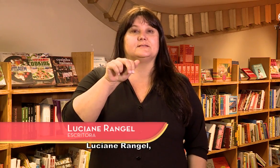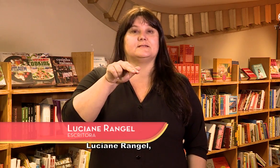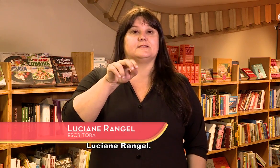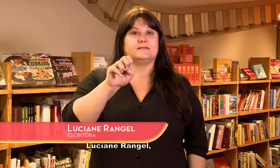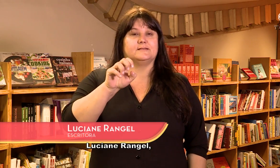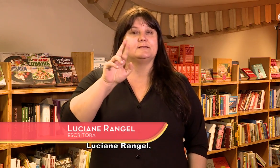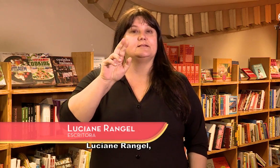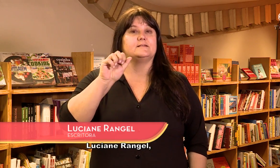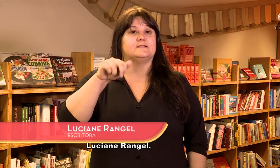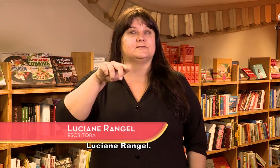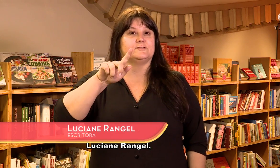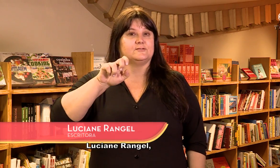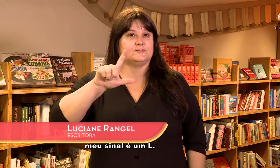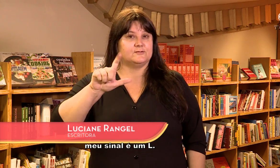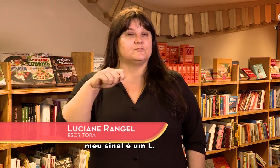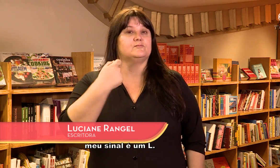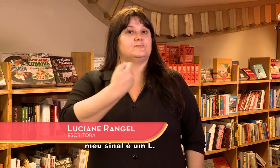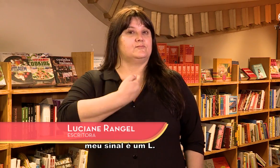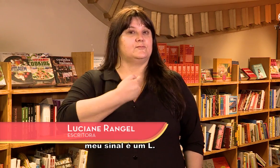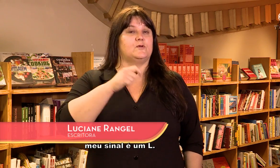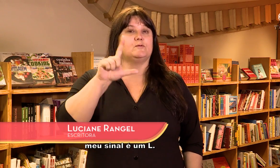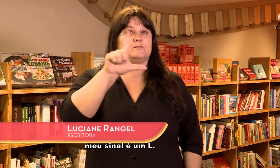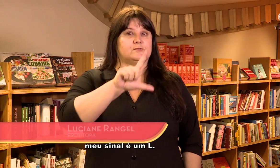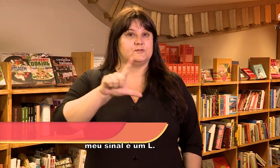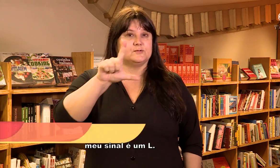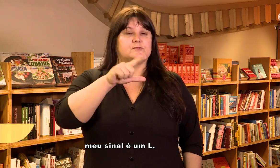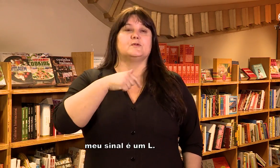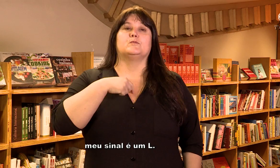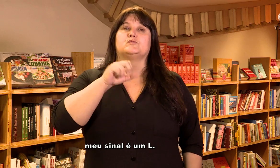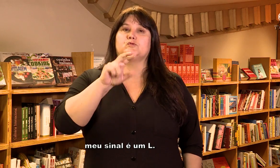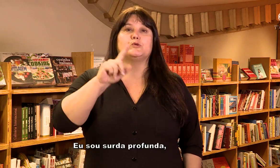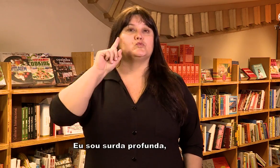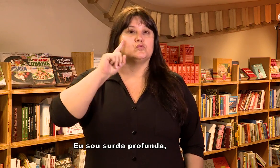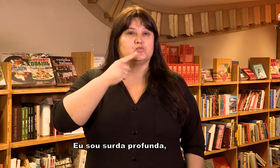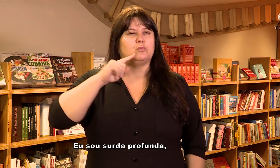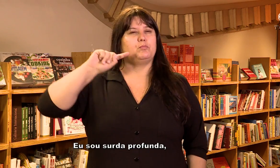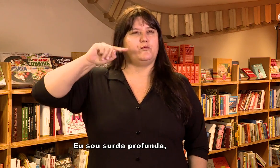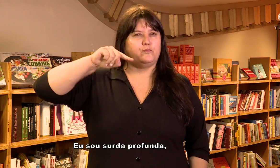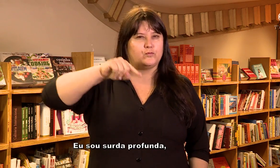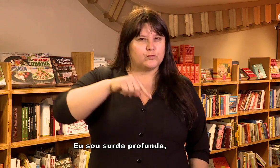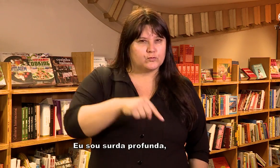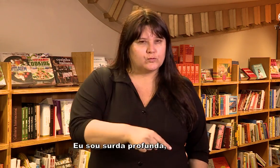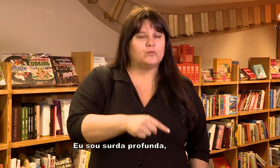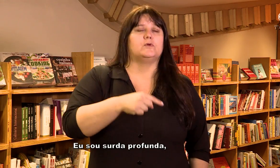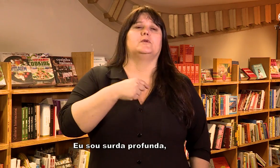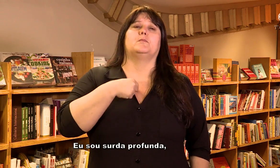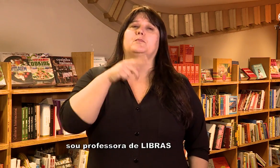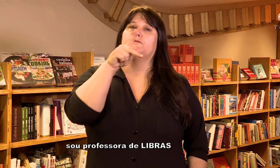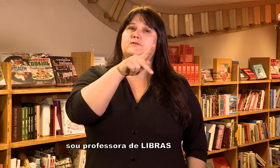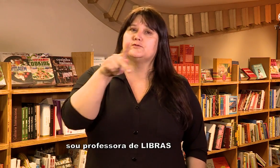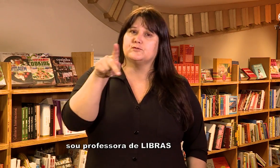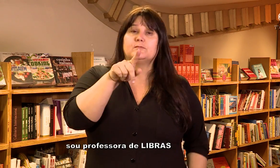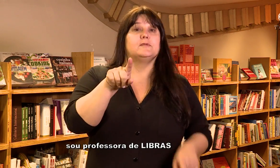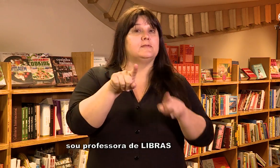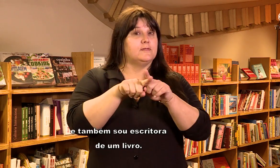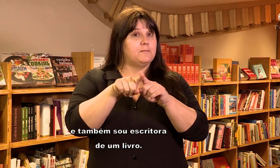Luciane Rangel. Meu sinal é um L. Eu sou surda profunda, sou professora de Libras e também